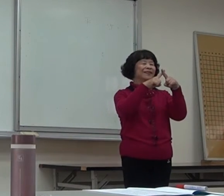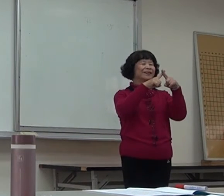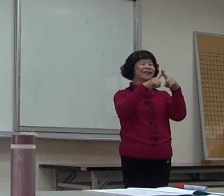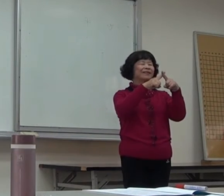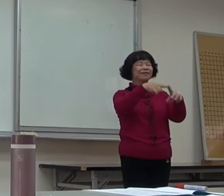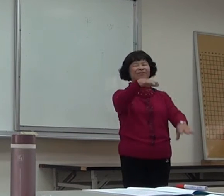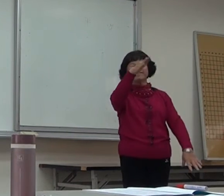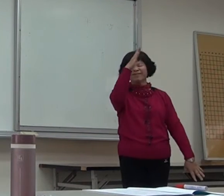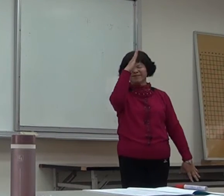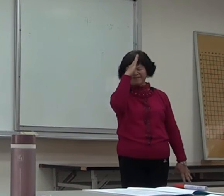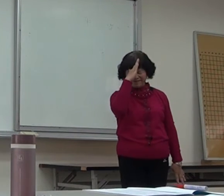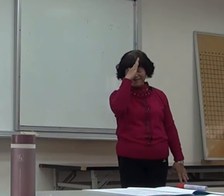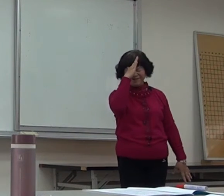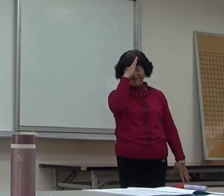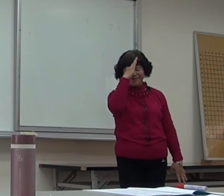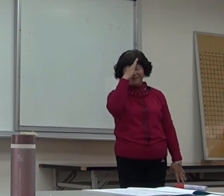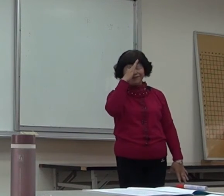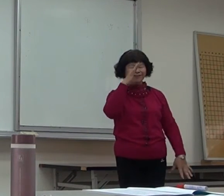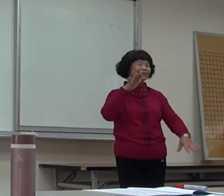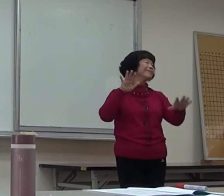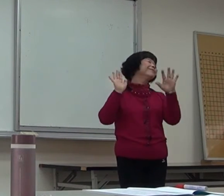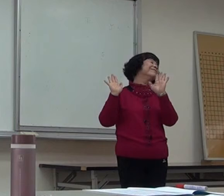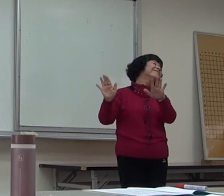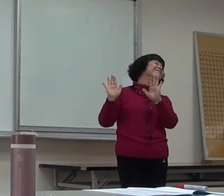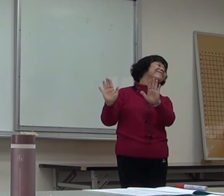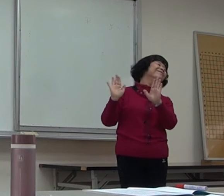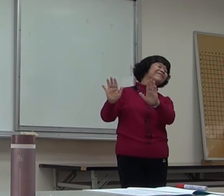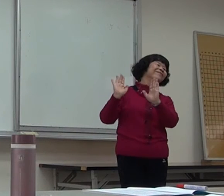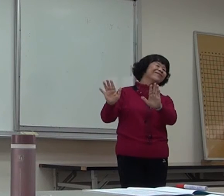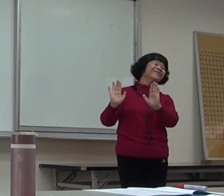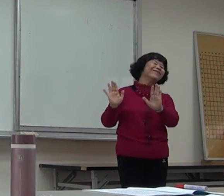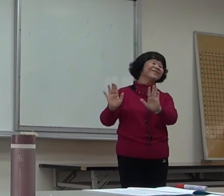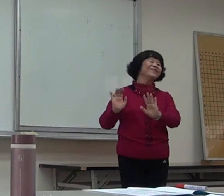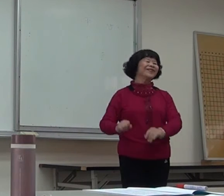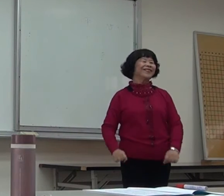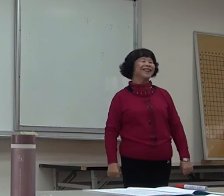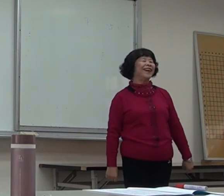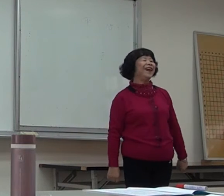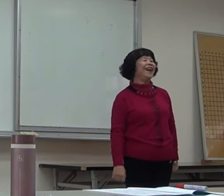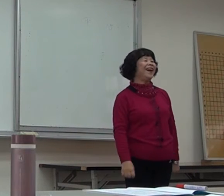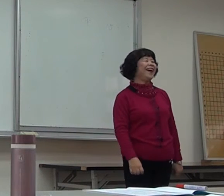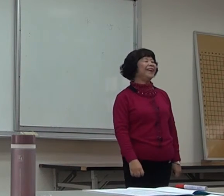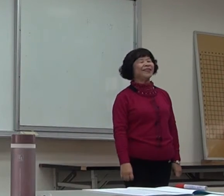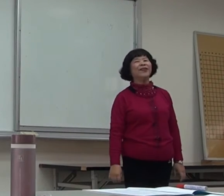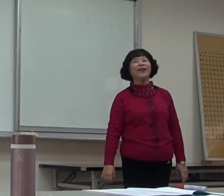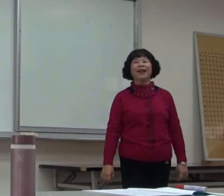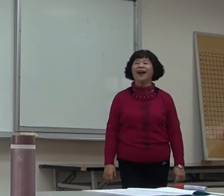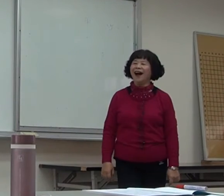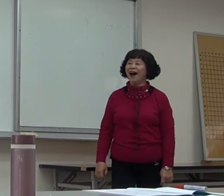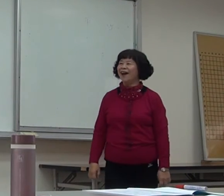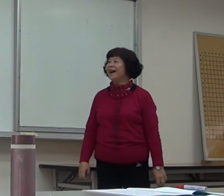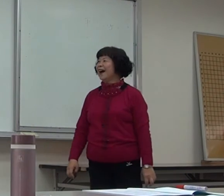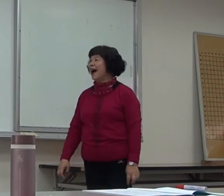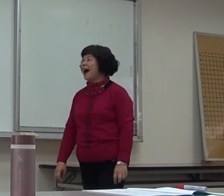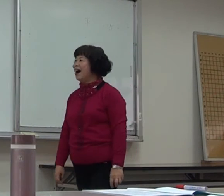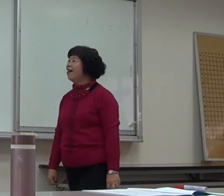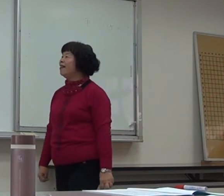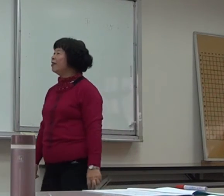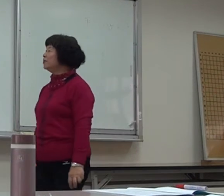对 对 不 出 奇， 不客气。 哎，对啊、哦，好，我们